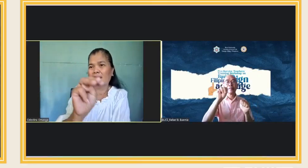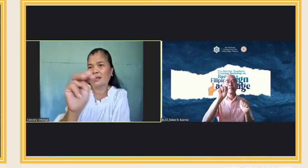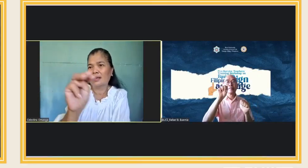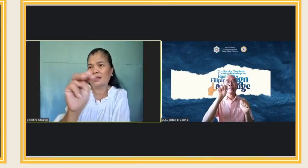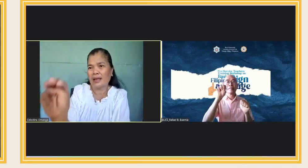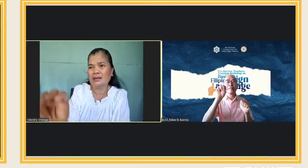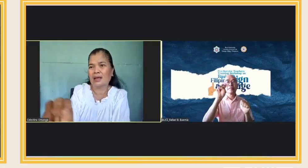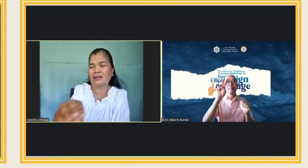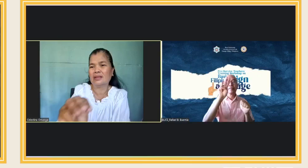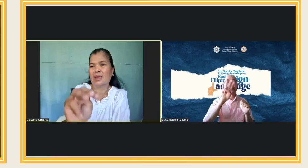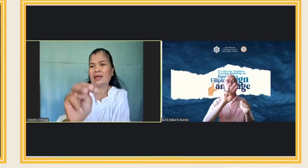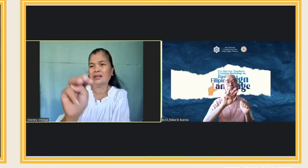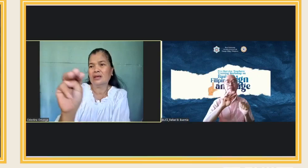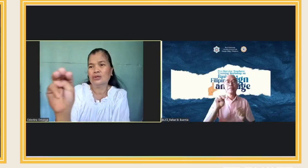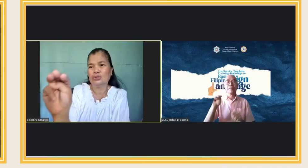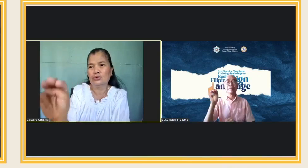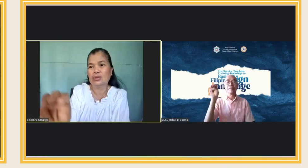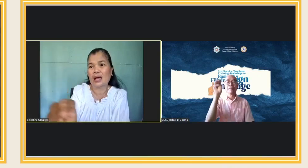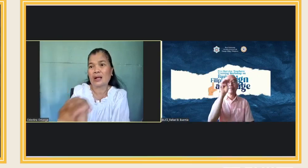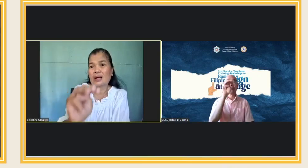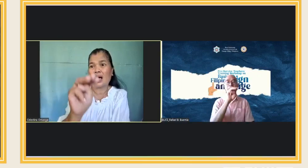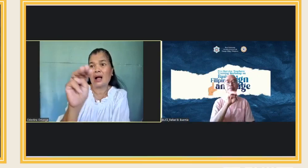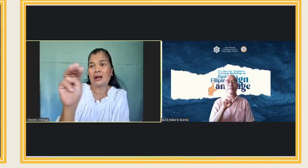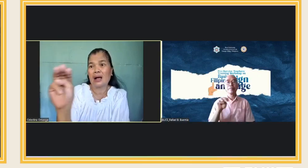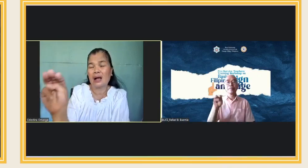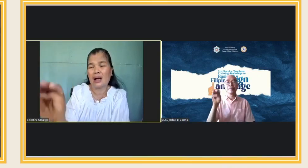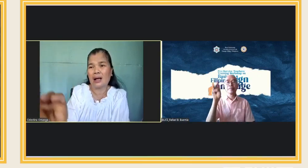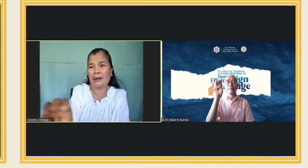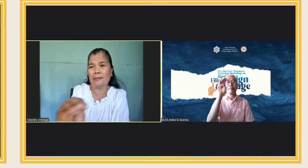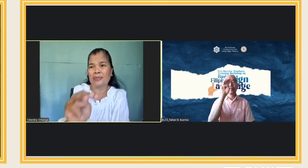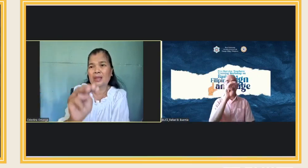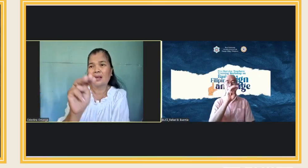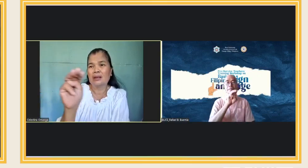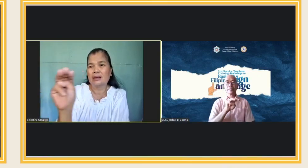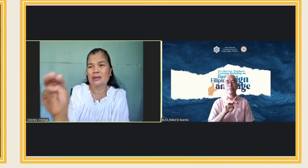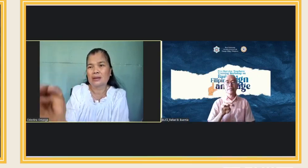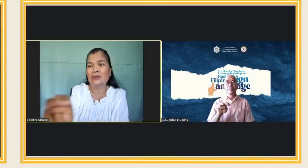hand, and then do the